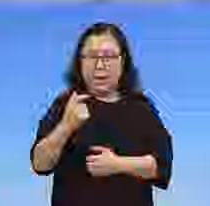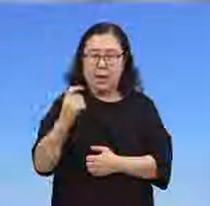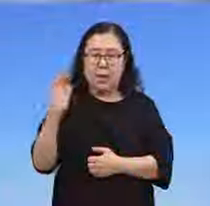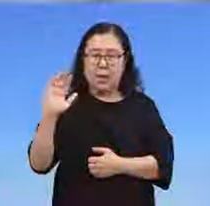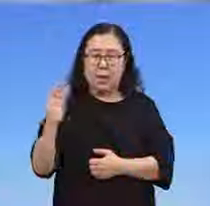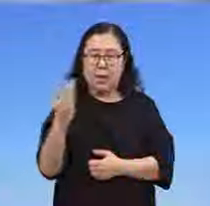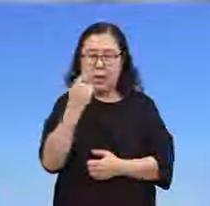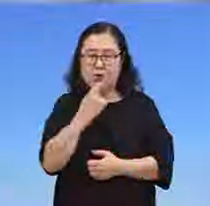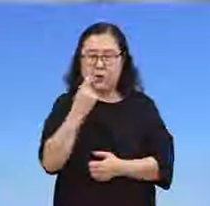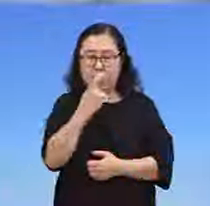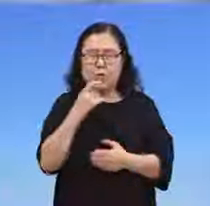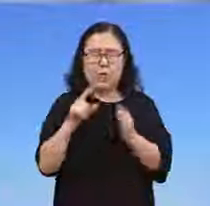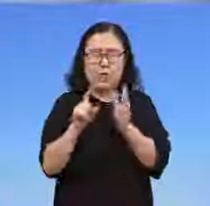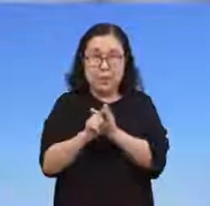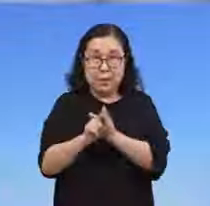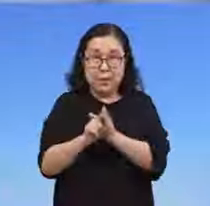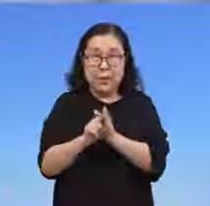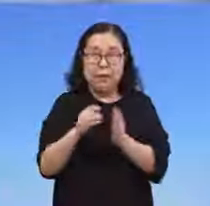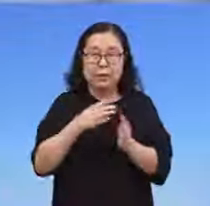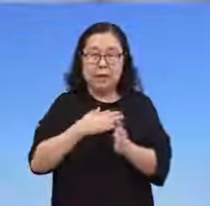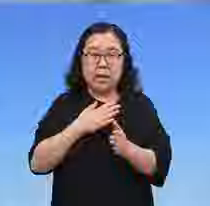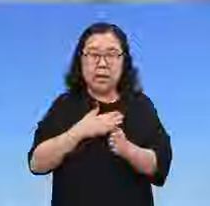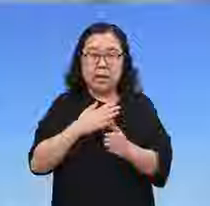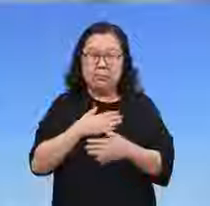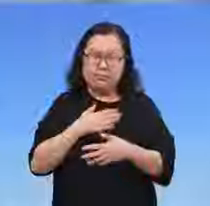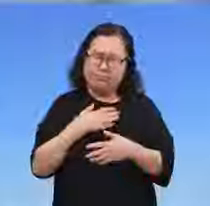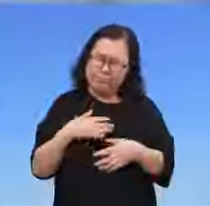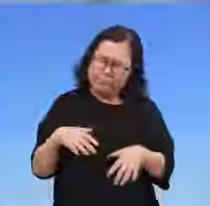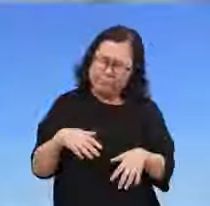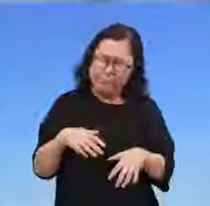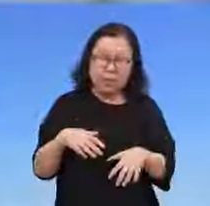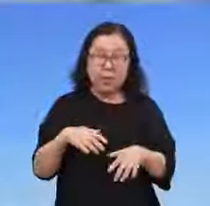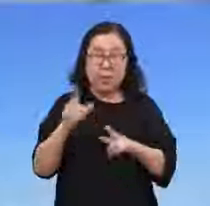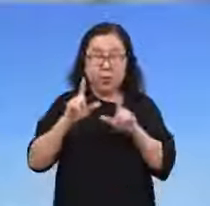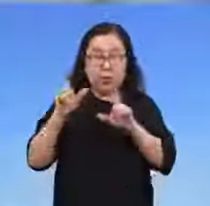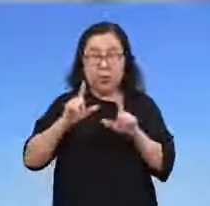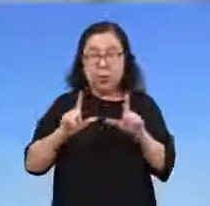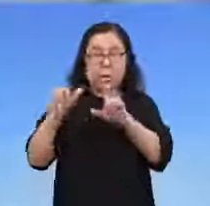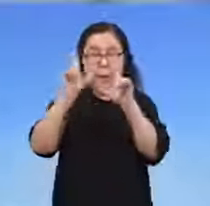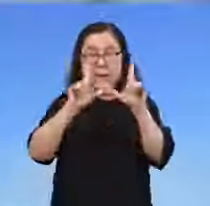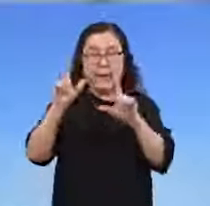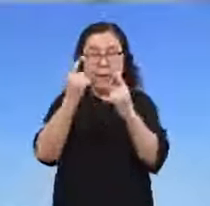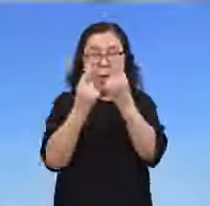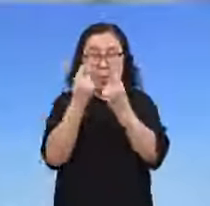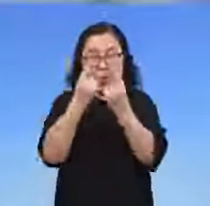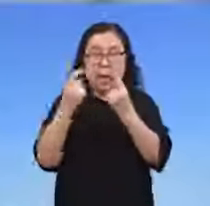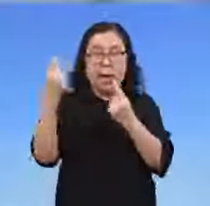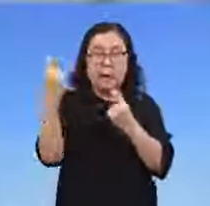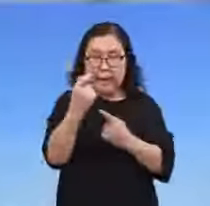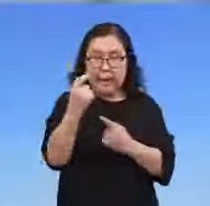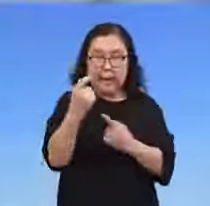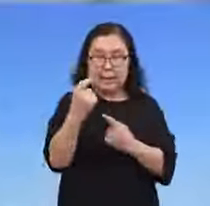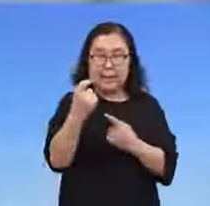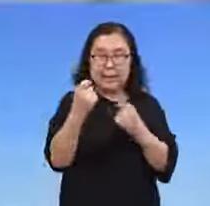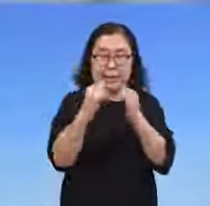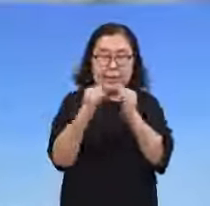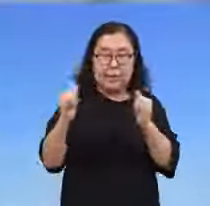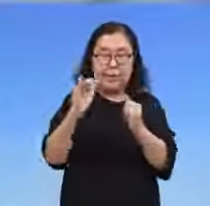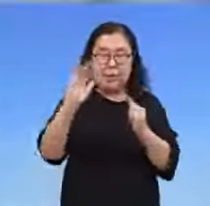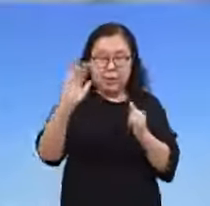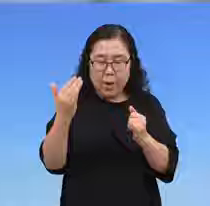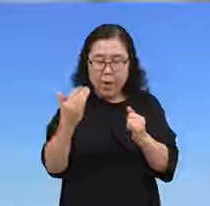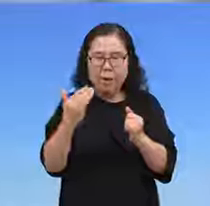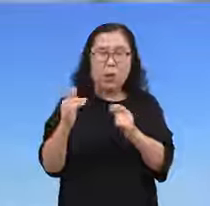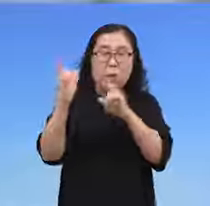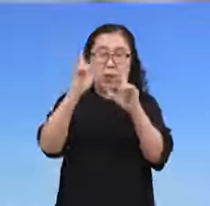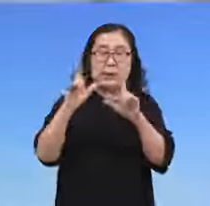줄로 믿습니다. 우리 하나님은 내가 비실비실 사는 것이 아니라 강한 용사가 되기를 원하는 줄 믿습니다. 이